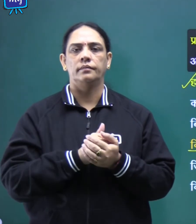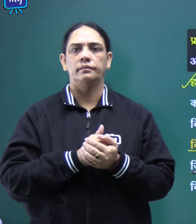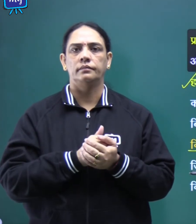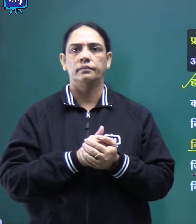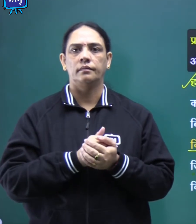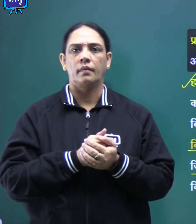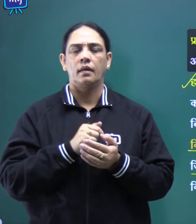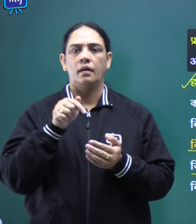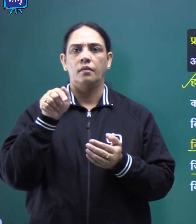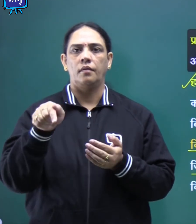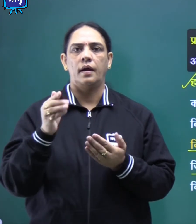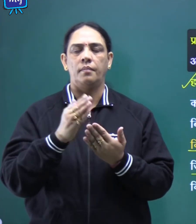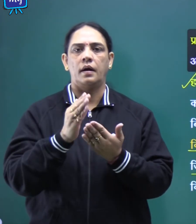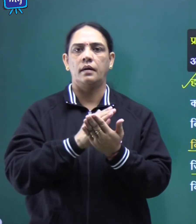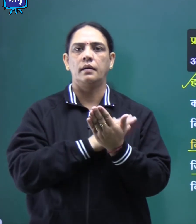वह भाग